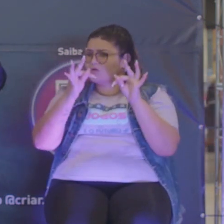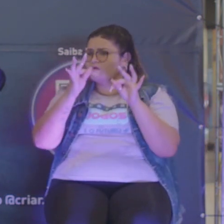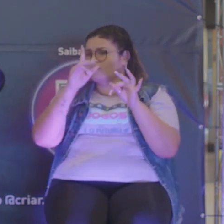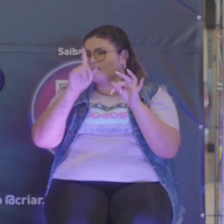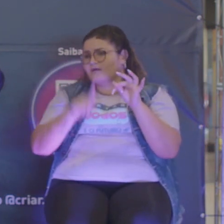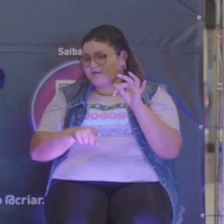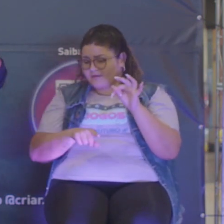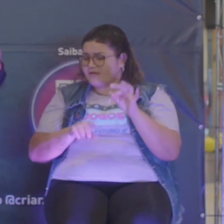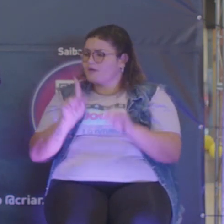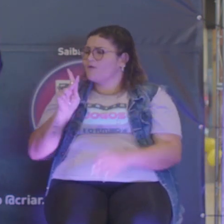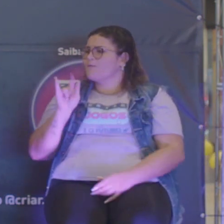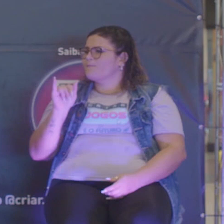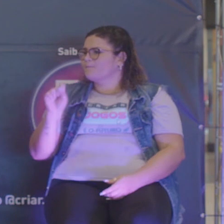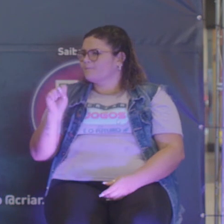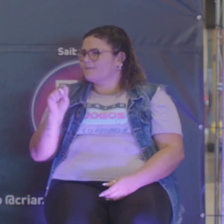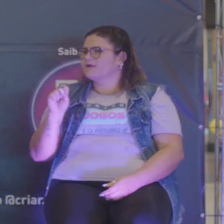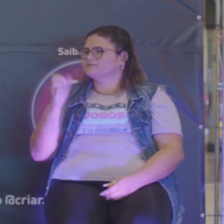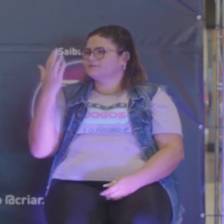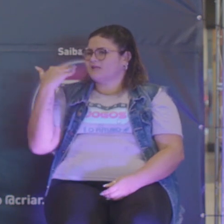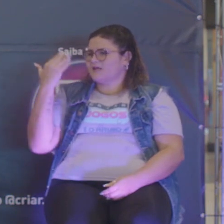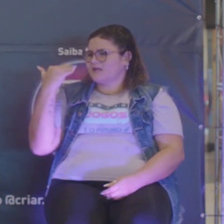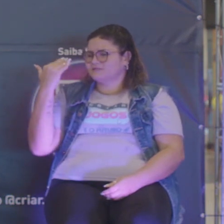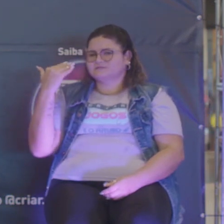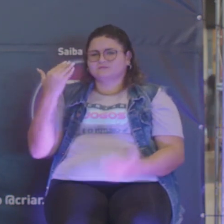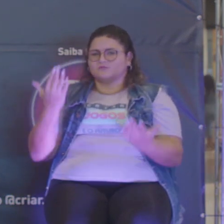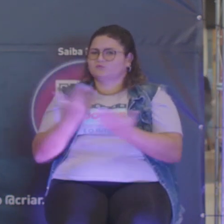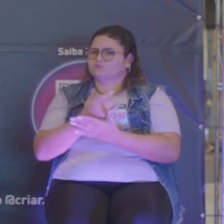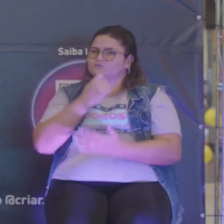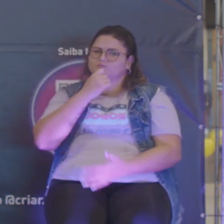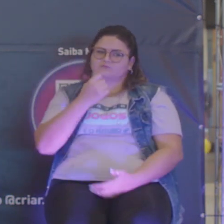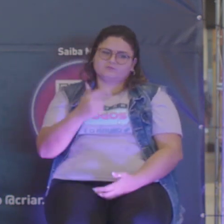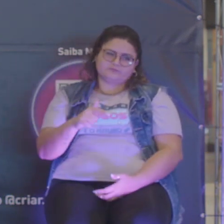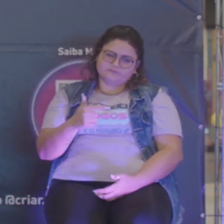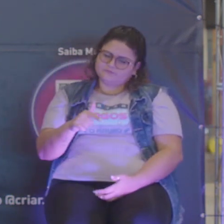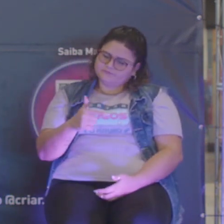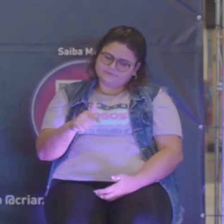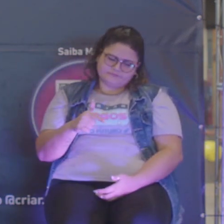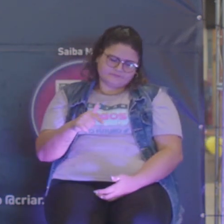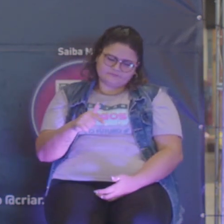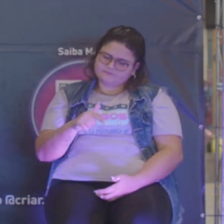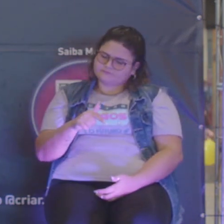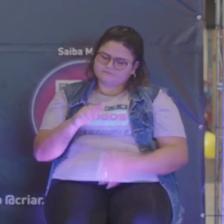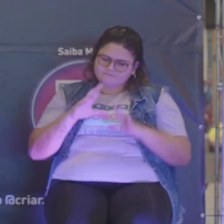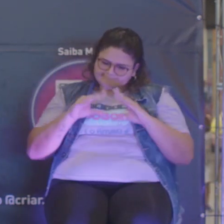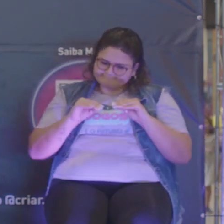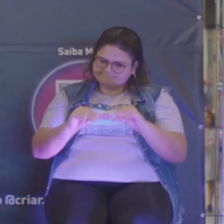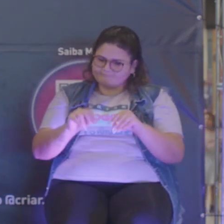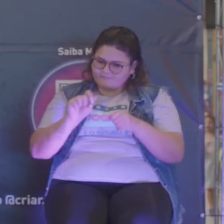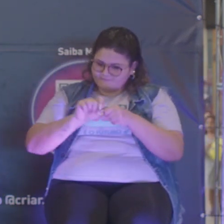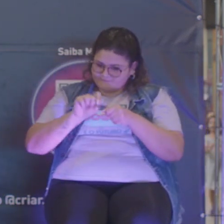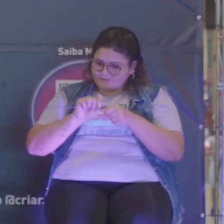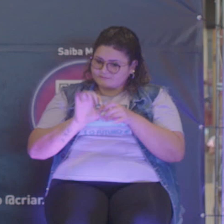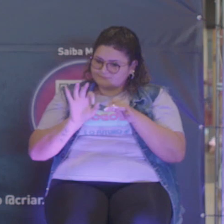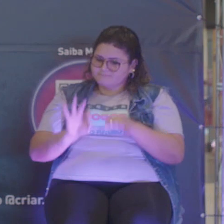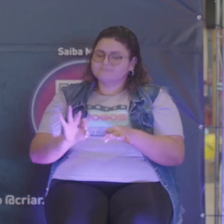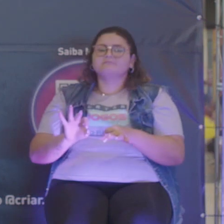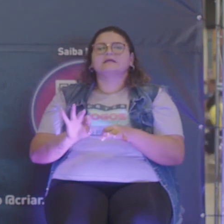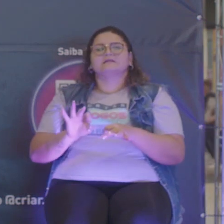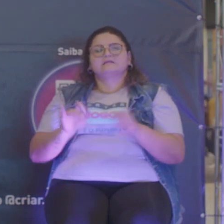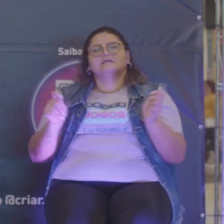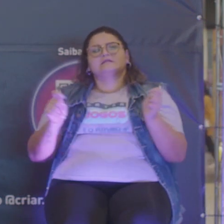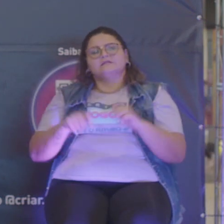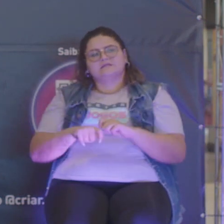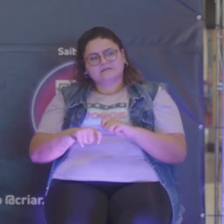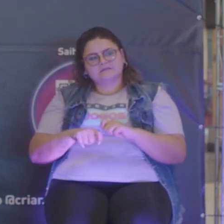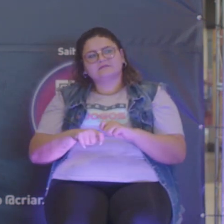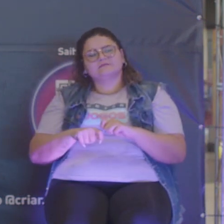pais, né, de uma geração anterior, que não vem muito do tecnológico, mas vem do mão na massa, do fazer mesmo, do colocar ali